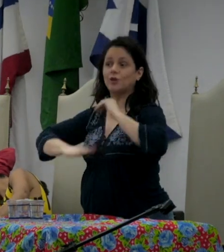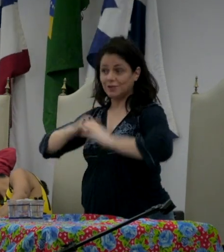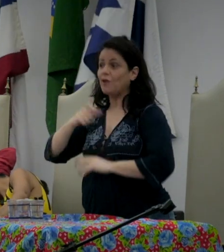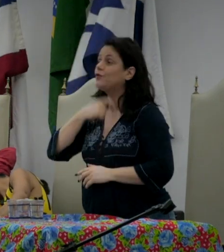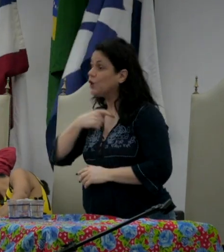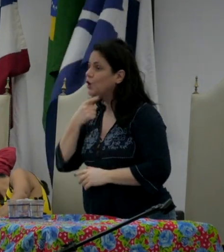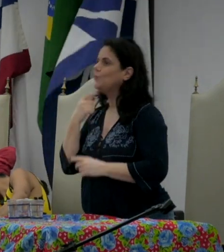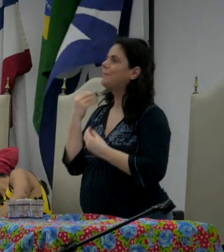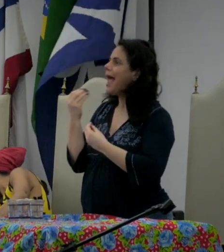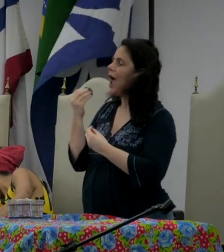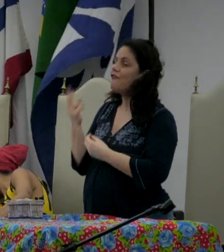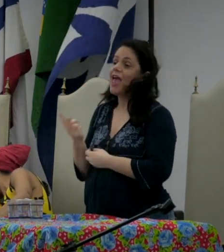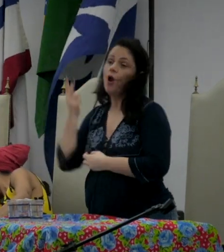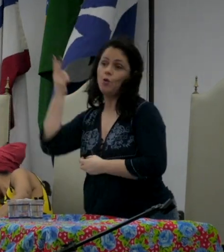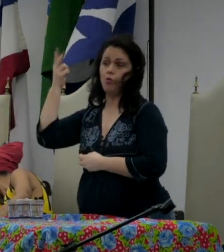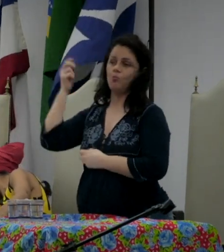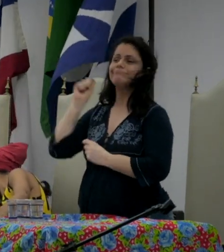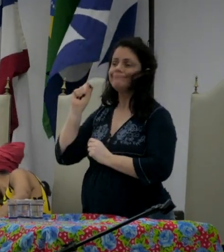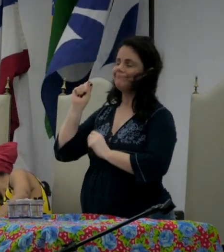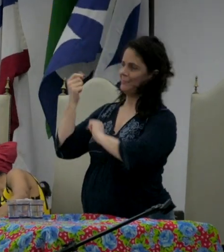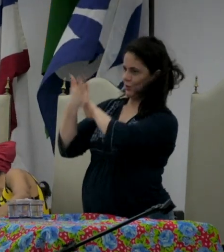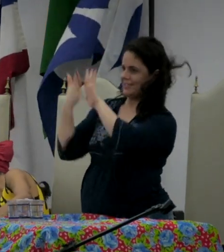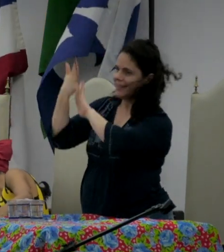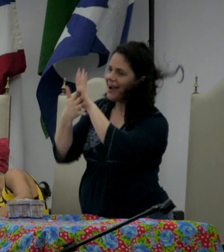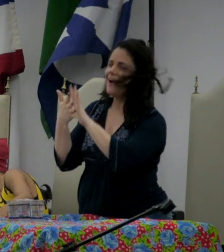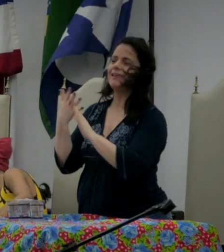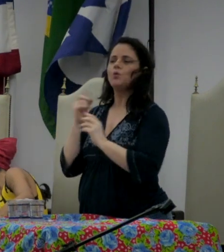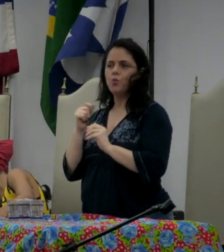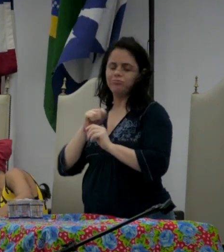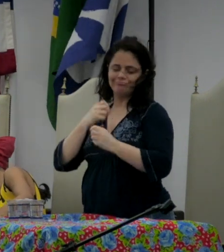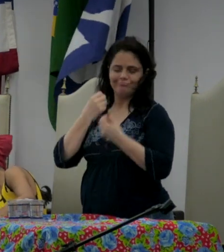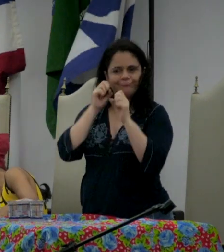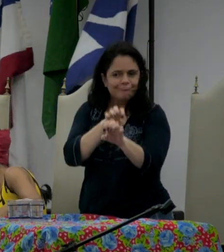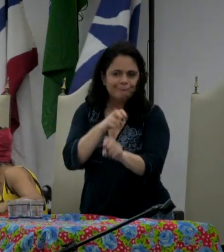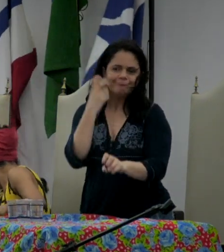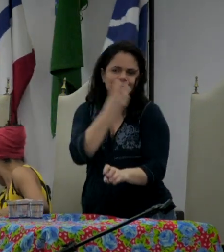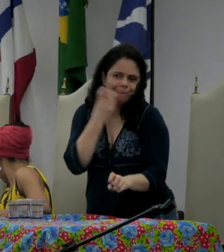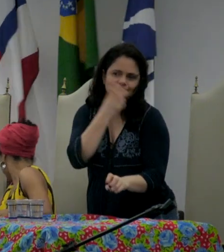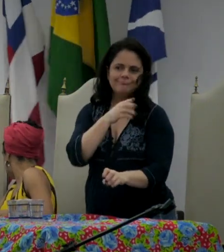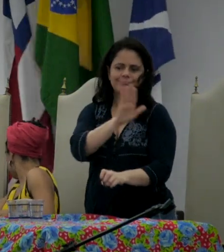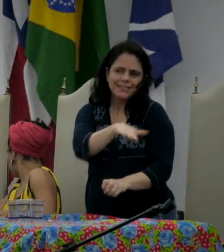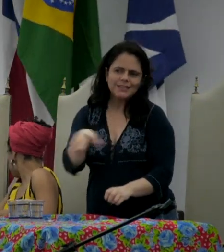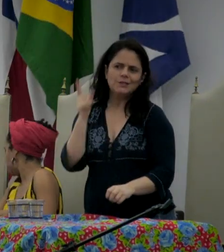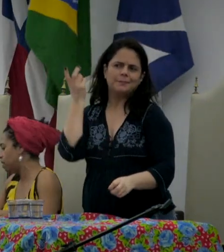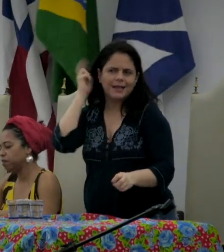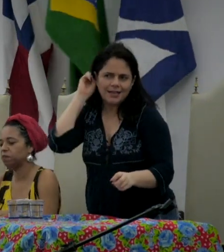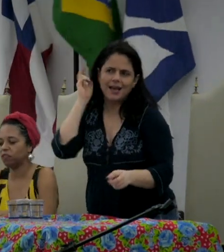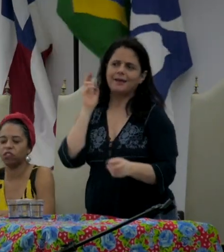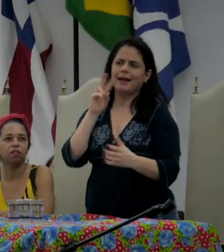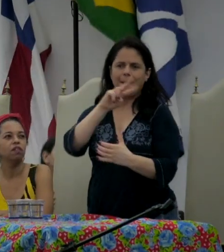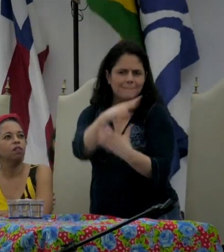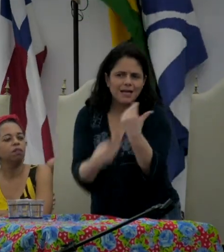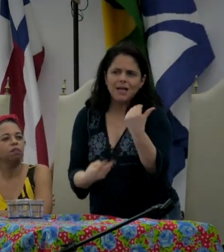A qualidade sobre os fonoaudiólogos, né? O valor dos fonoaudiólogos, o valor que os fonoaudiólogos dão à língua de sinais. Alguns